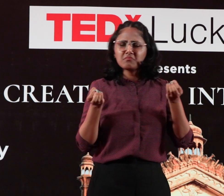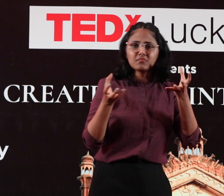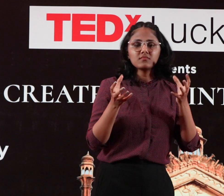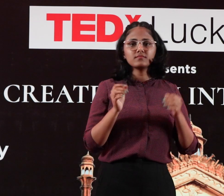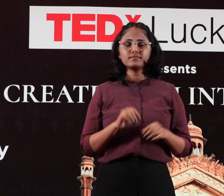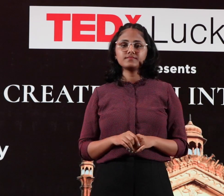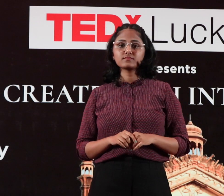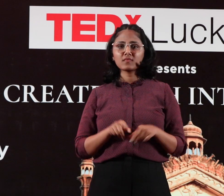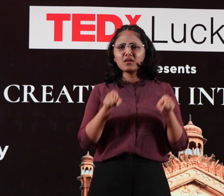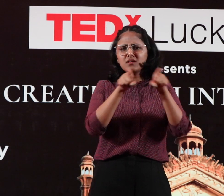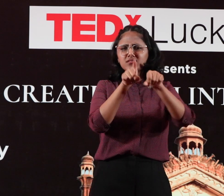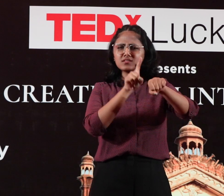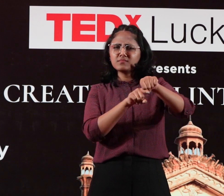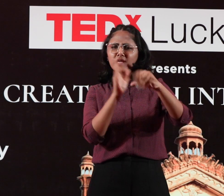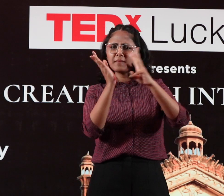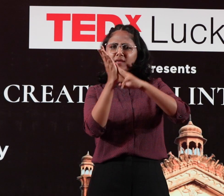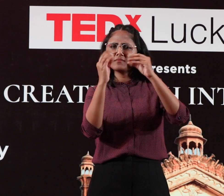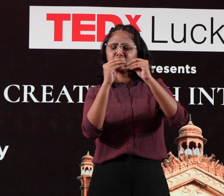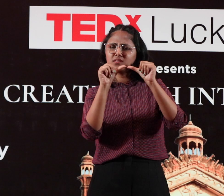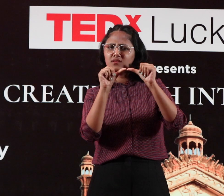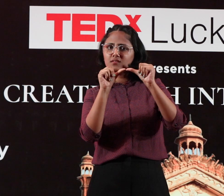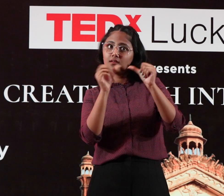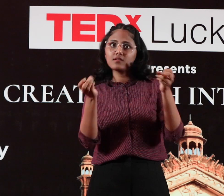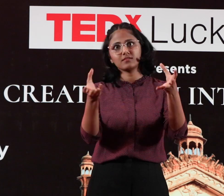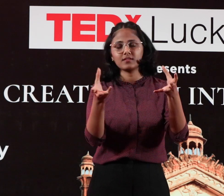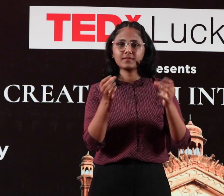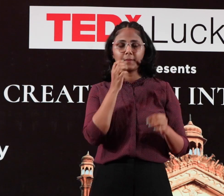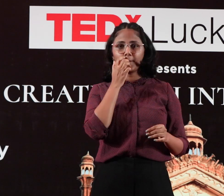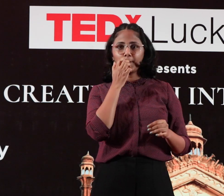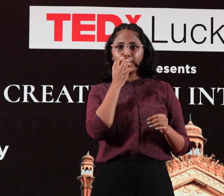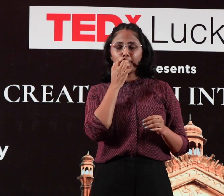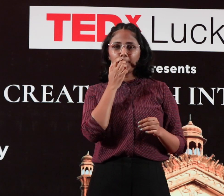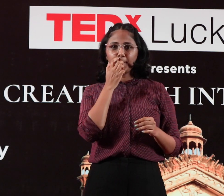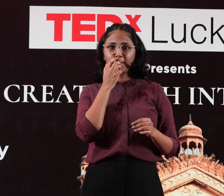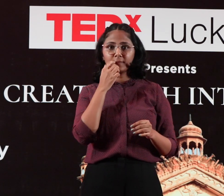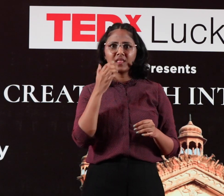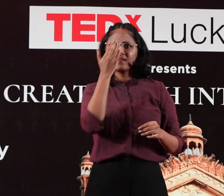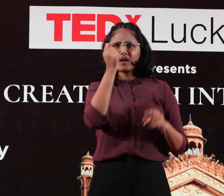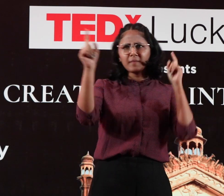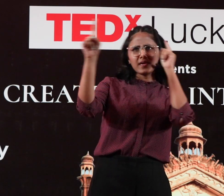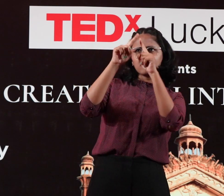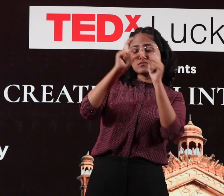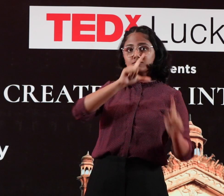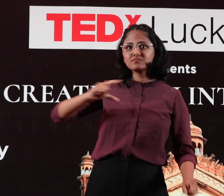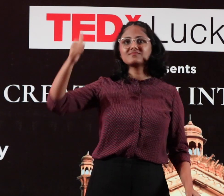मैंने एमबीए का कोर्स ज्वाइन किया था, बिकॉज आई वाज वर्किंग कॉर्पोरेट। एम्बिशन ये था कि मैं वो कॉर्पोरेट हेड करूंगा। तब जब जाके